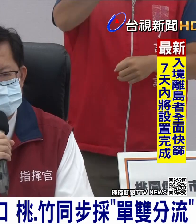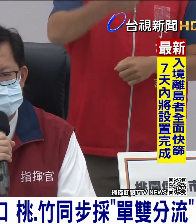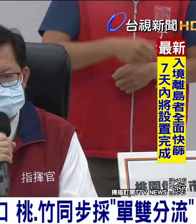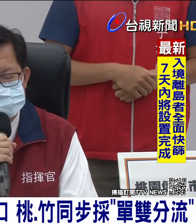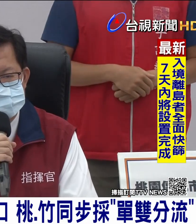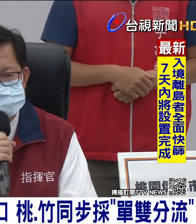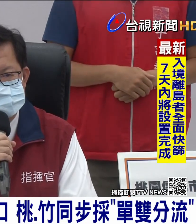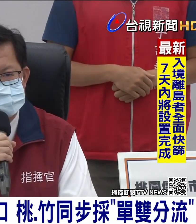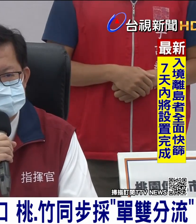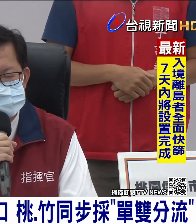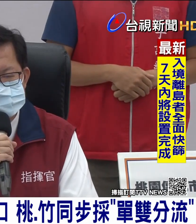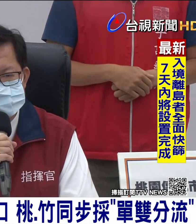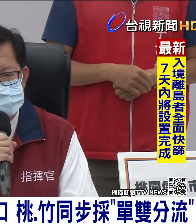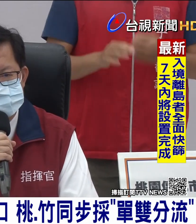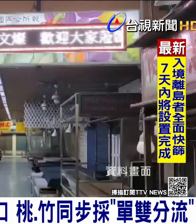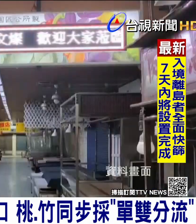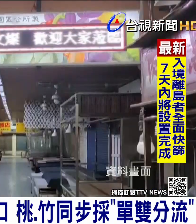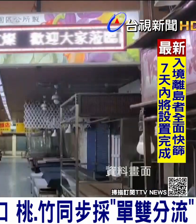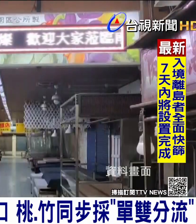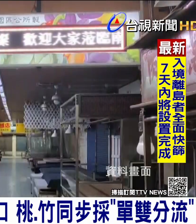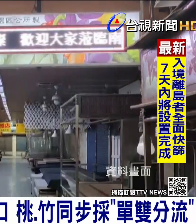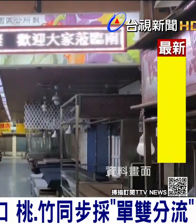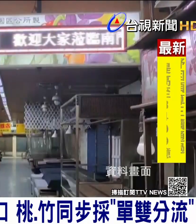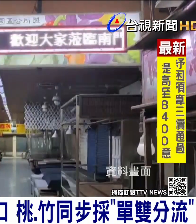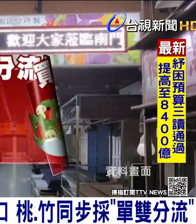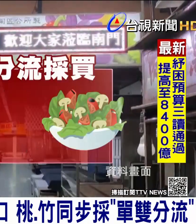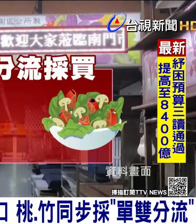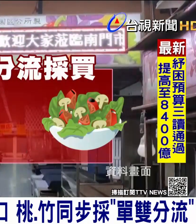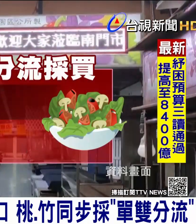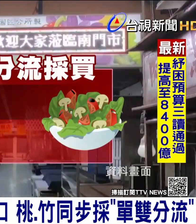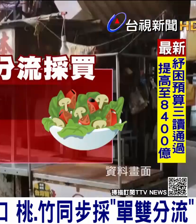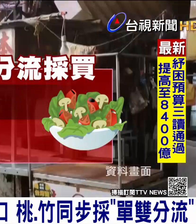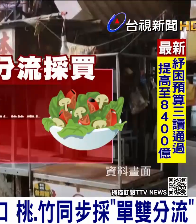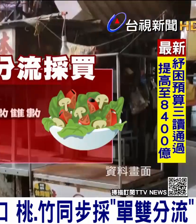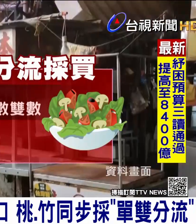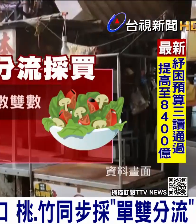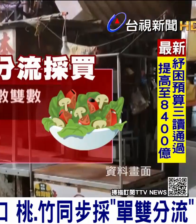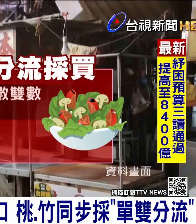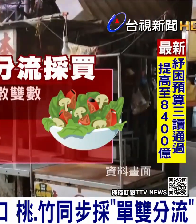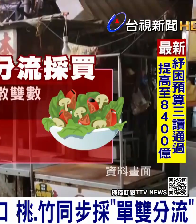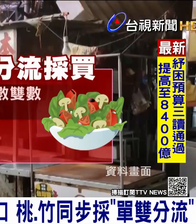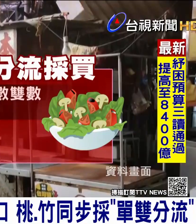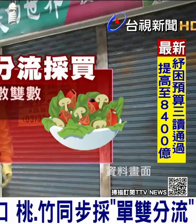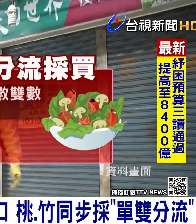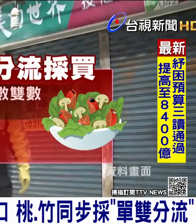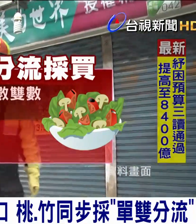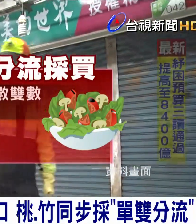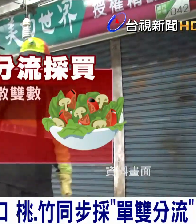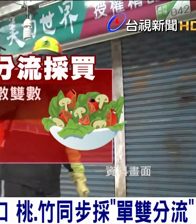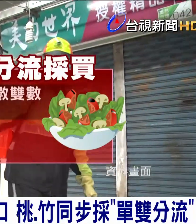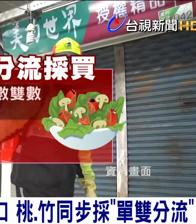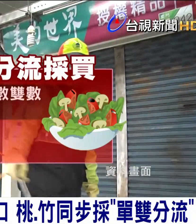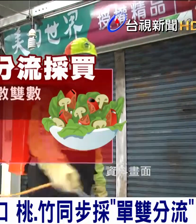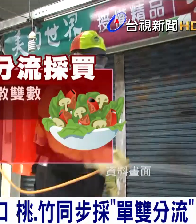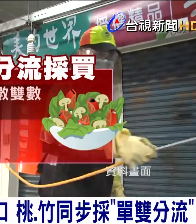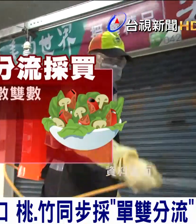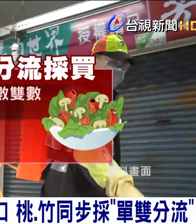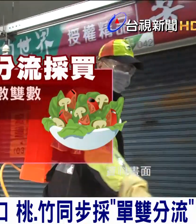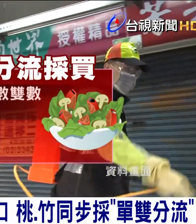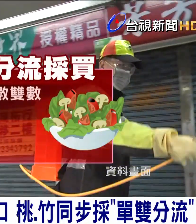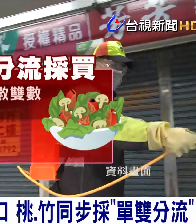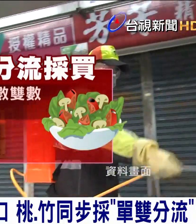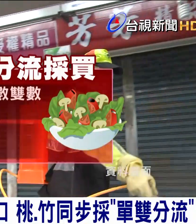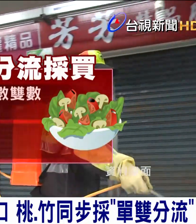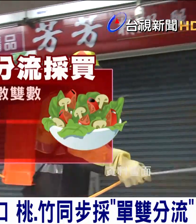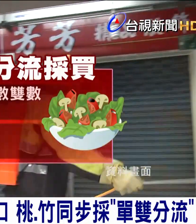日起与新竹市同步执行传统市场分流，进行单双管制。身份证字号尾数双数者，每周二、